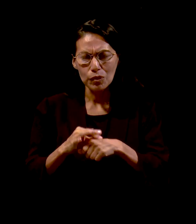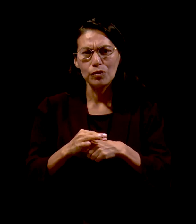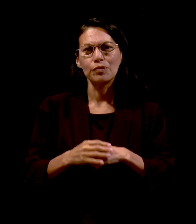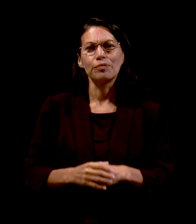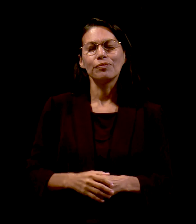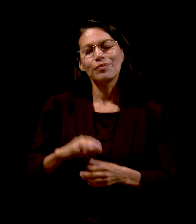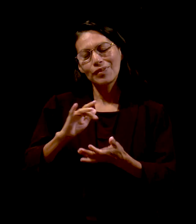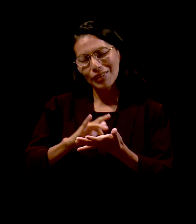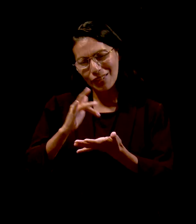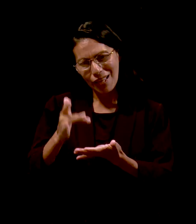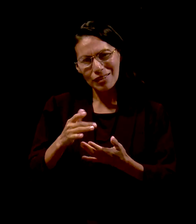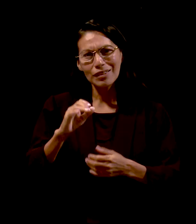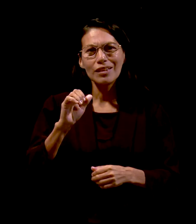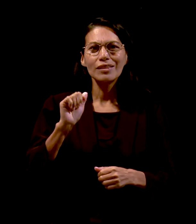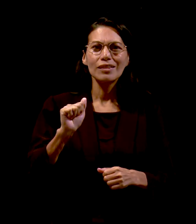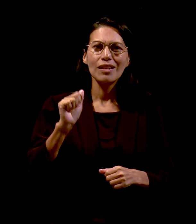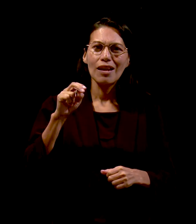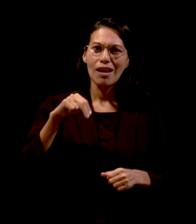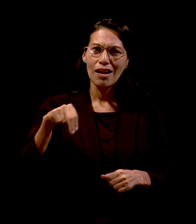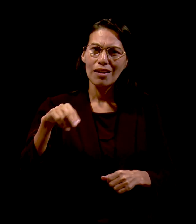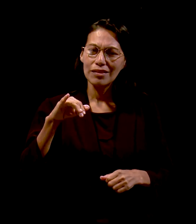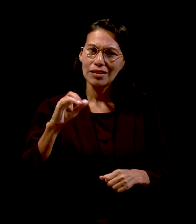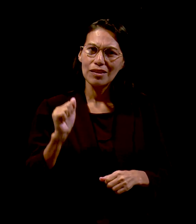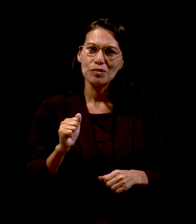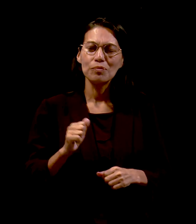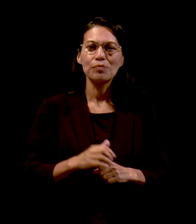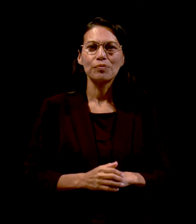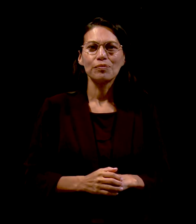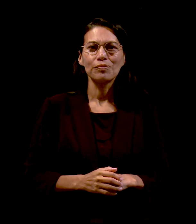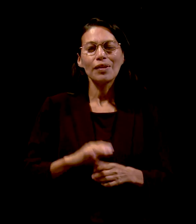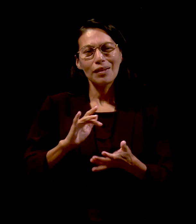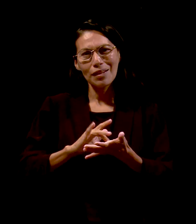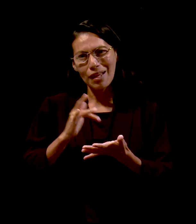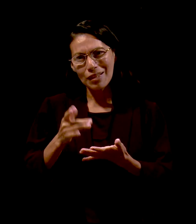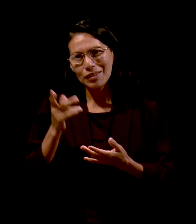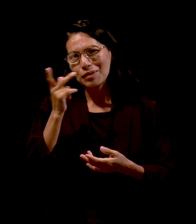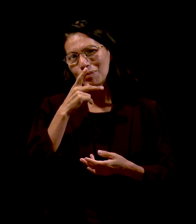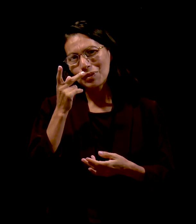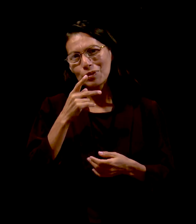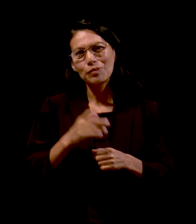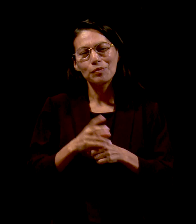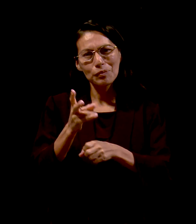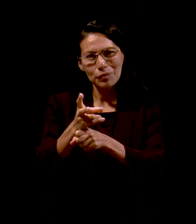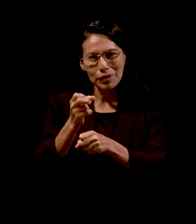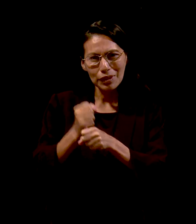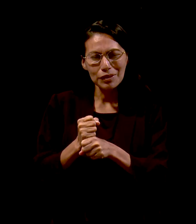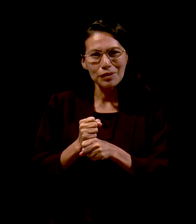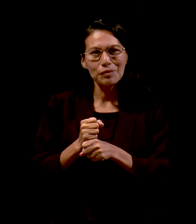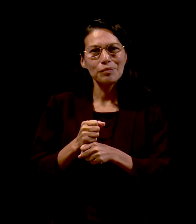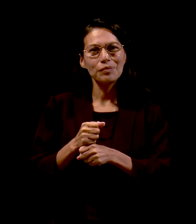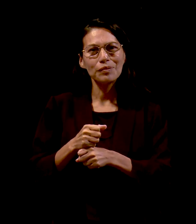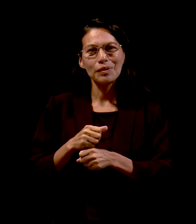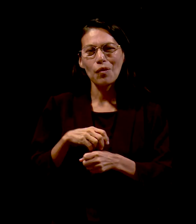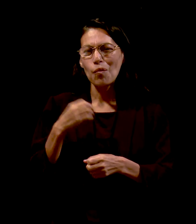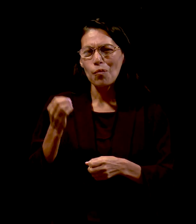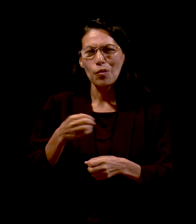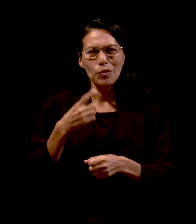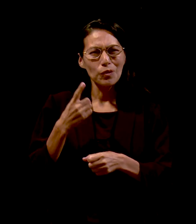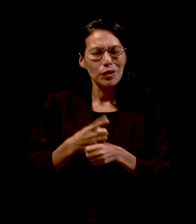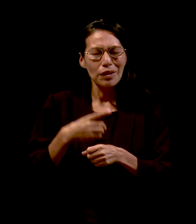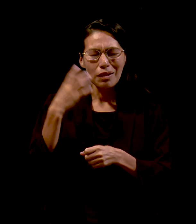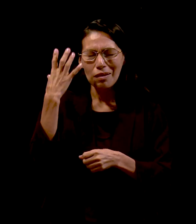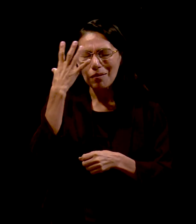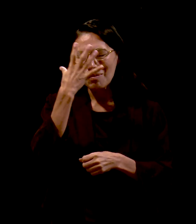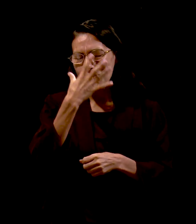oración con nosotros gracias a ña por aceptar la invitación gracias pastor que yo no por la invitación en